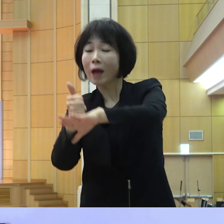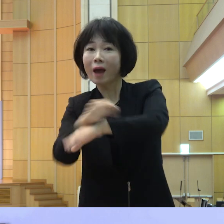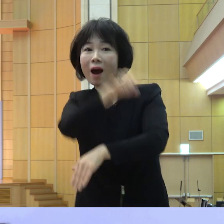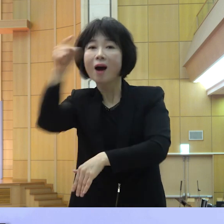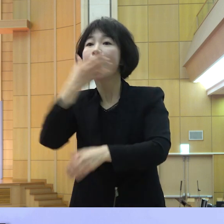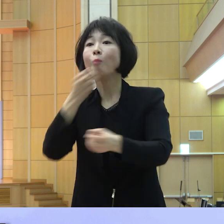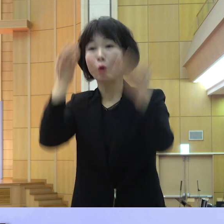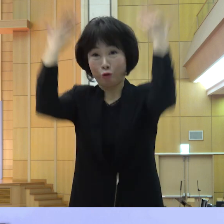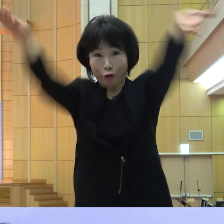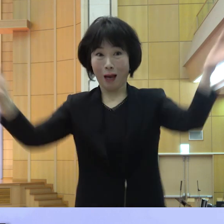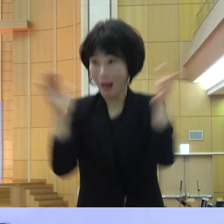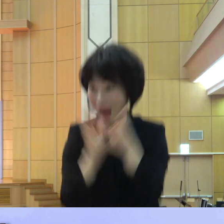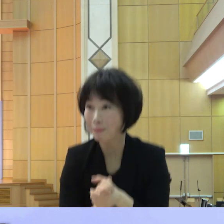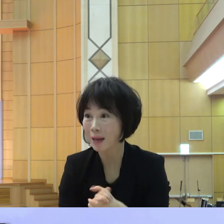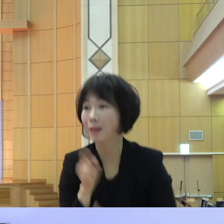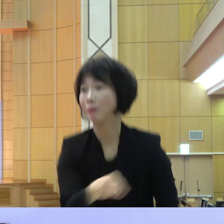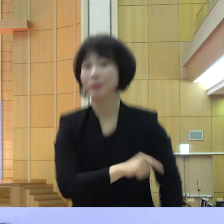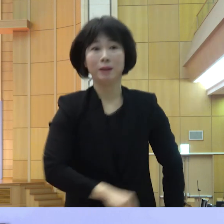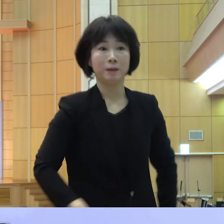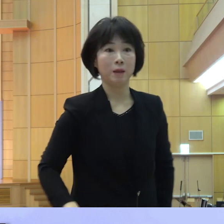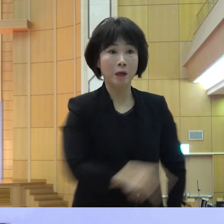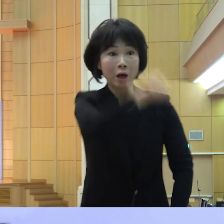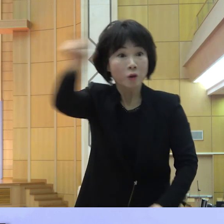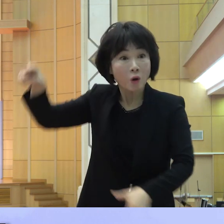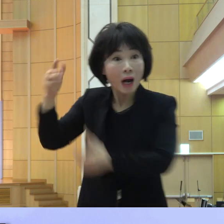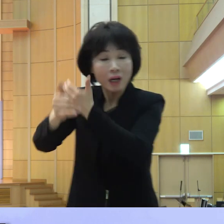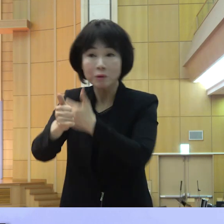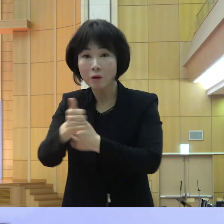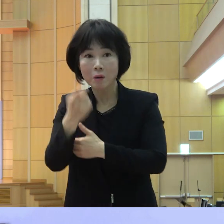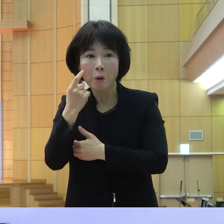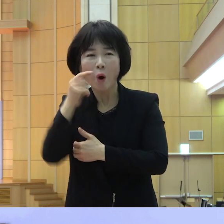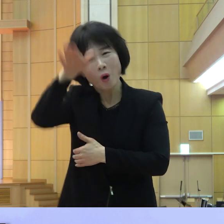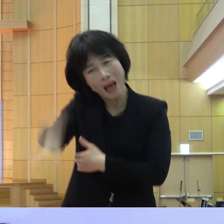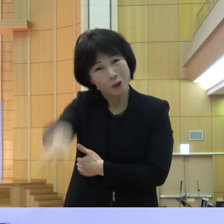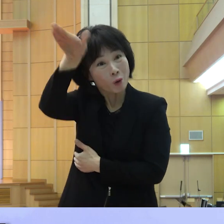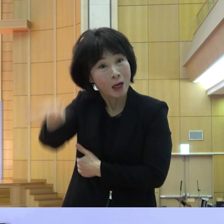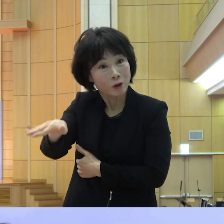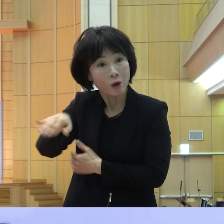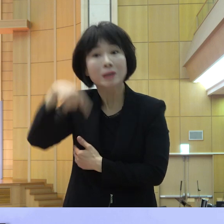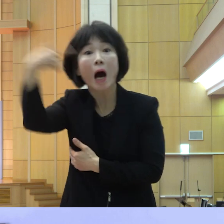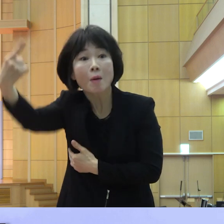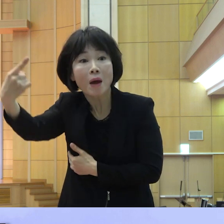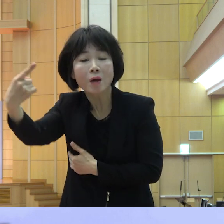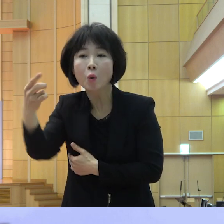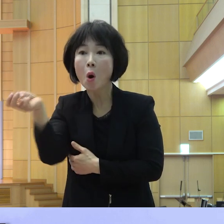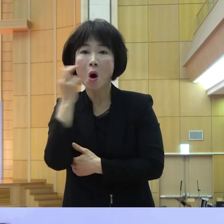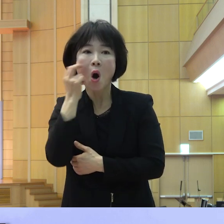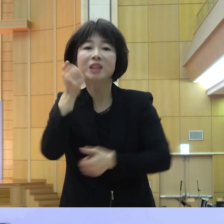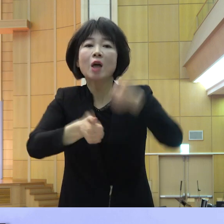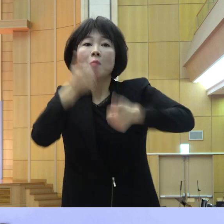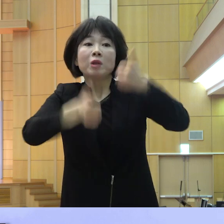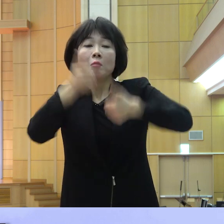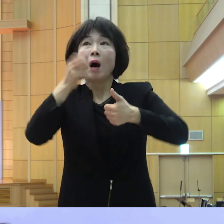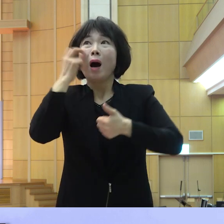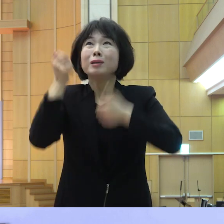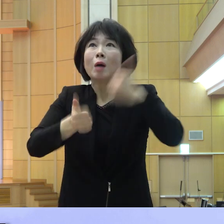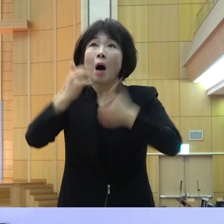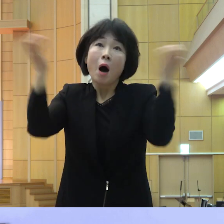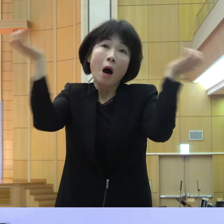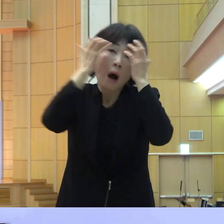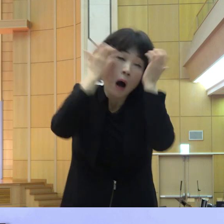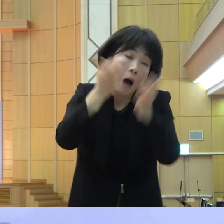우리를 낮추시든지 아니면 시험하든지 간에, 시험받을 때는 굉장히 우리가